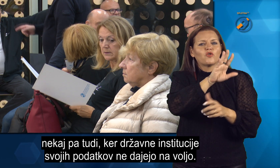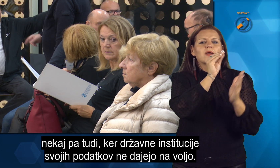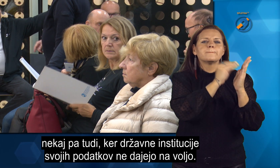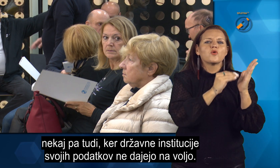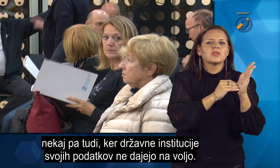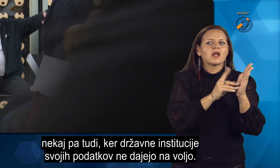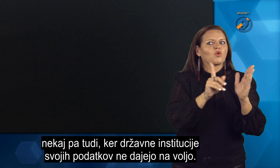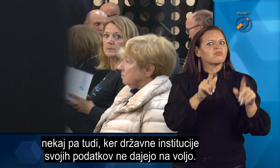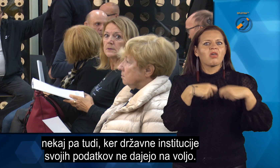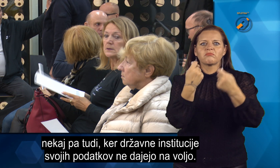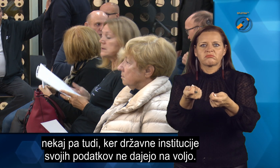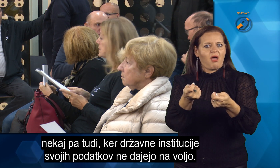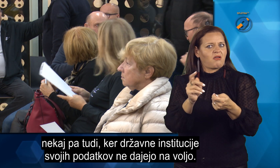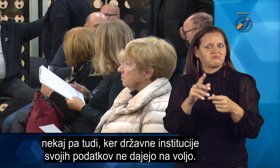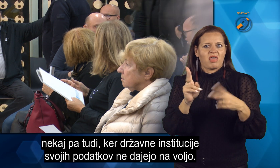ne dajejo na voljo.